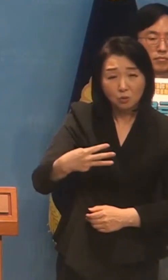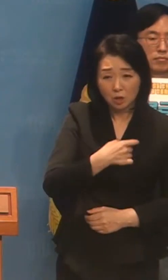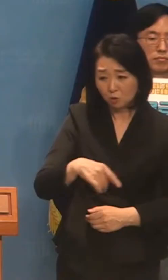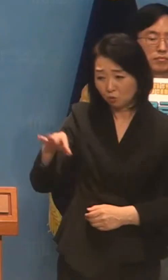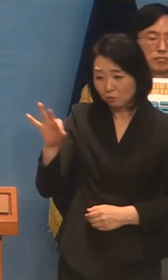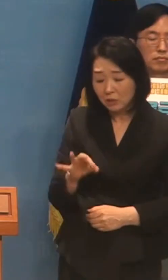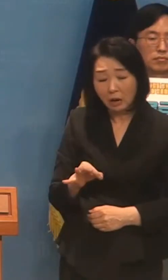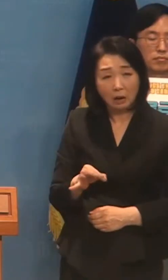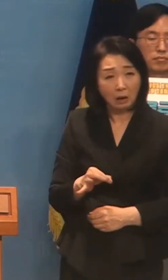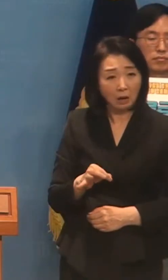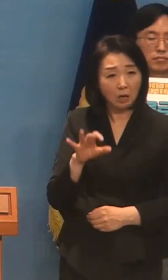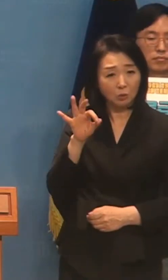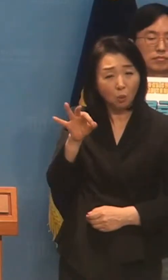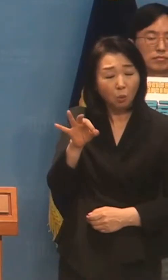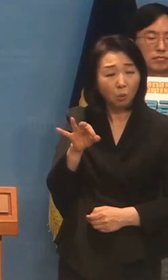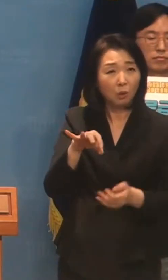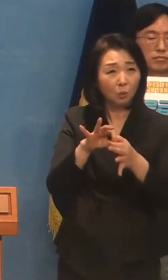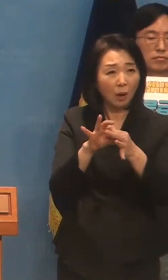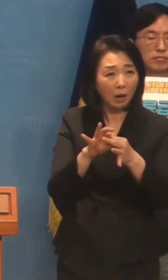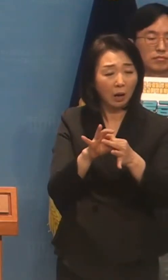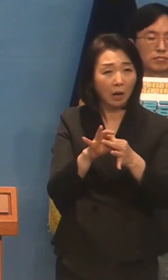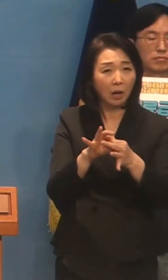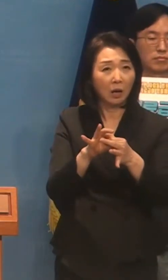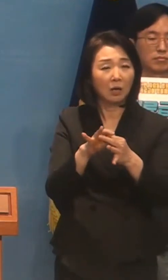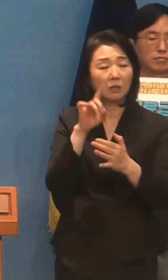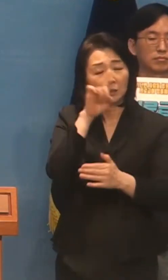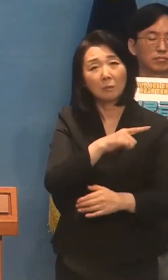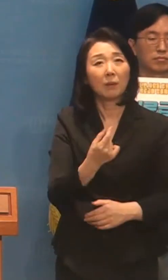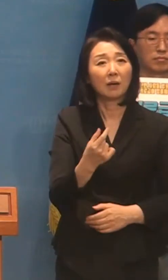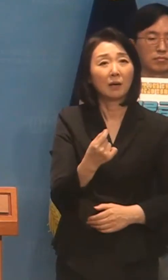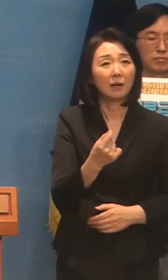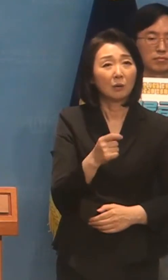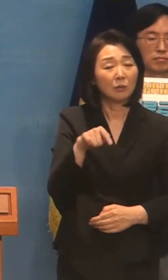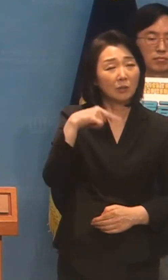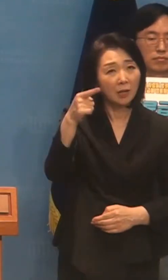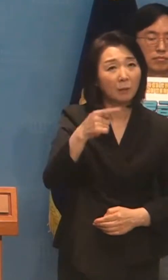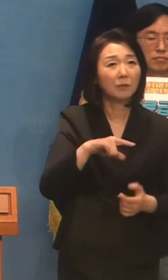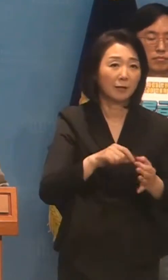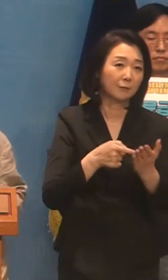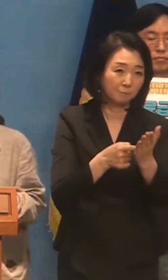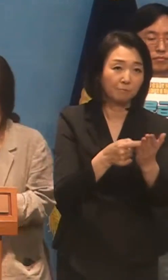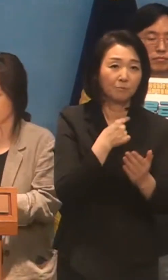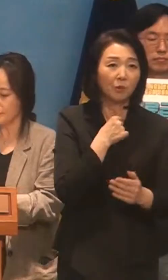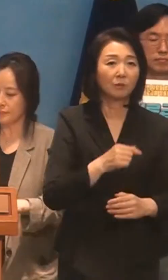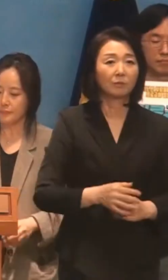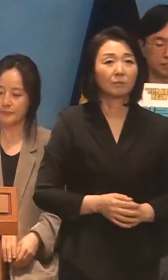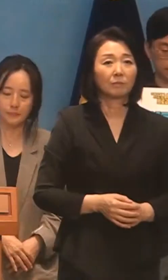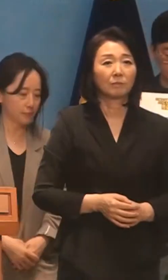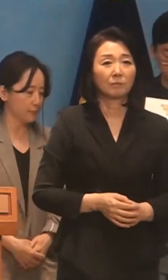끼칠 해악을 막을 수 없다. 따라서 우리는 다음과 같이 요구한다.